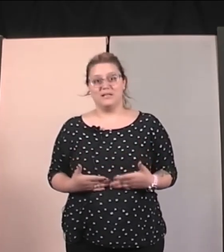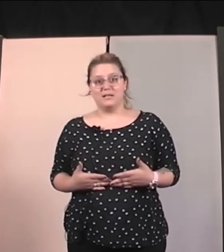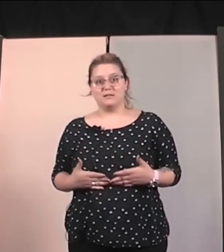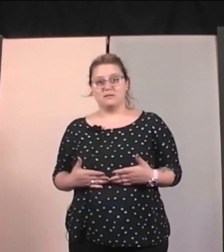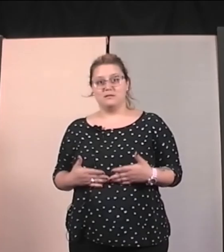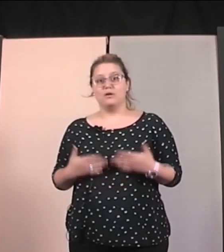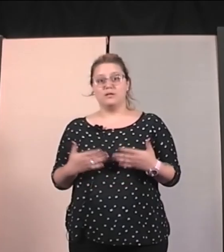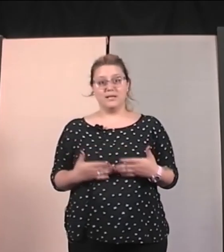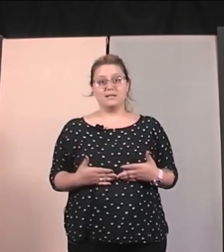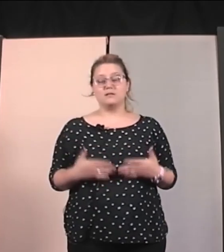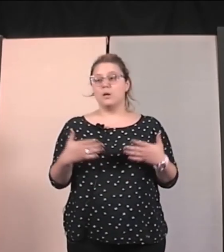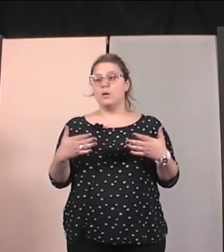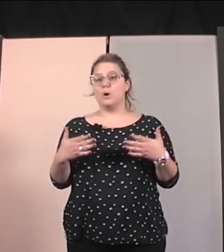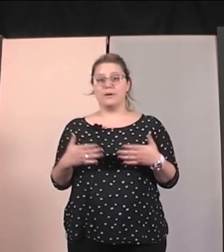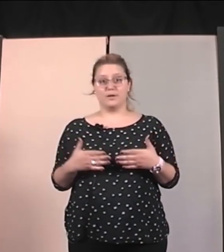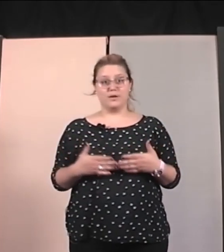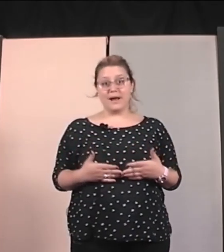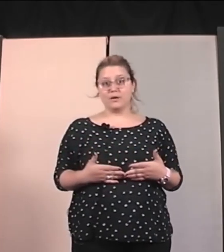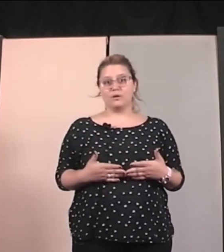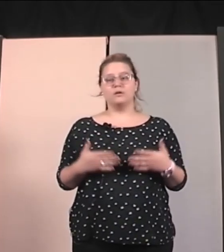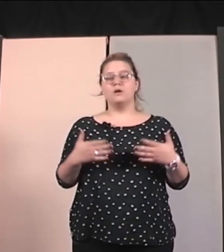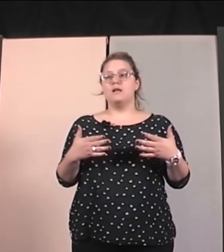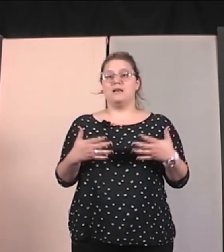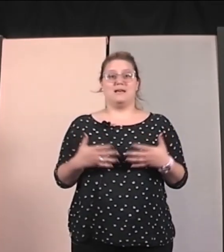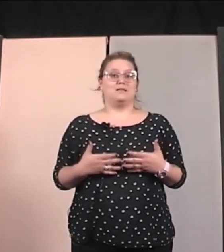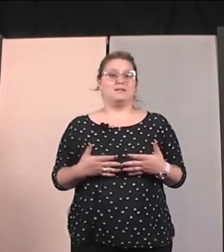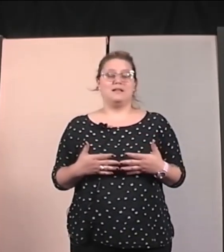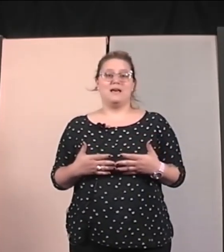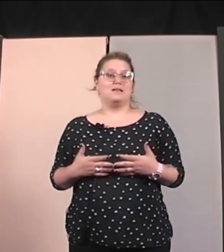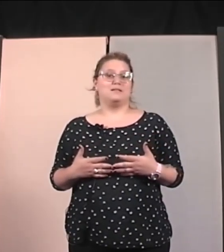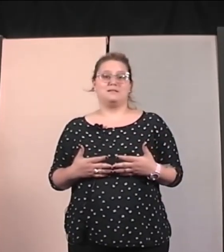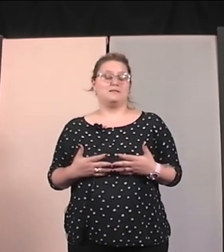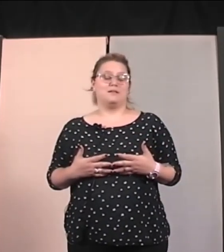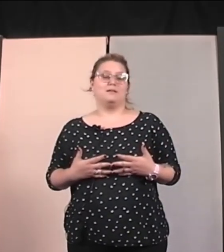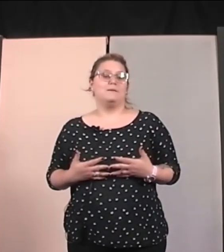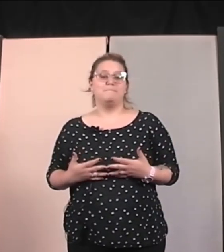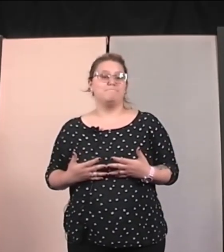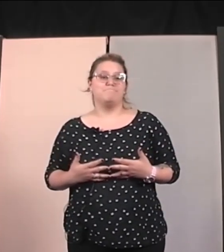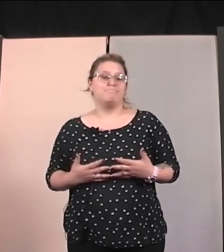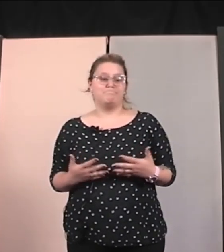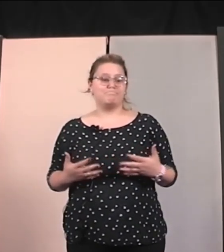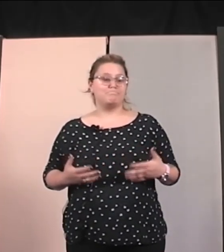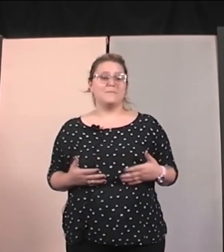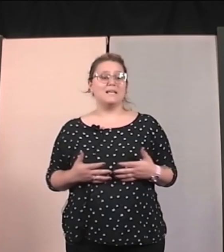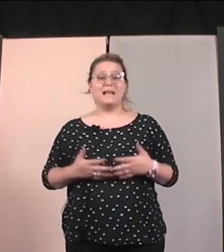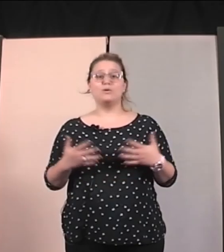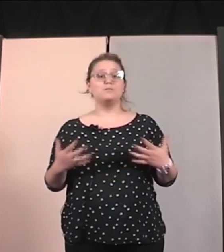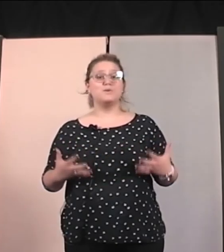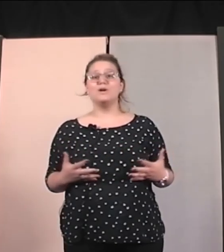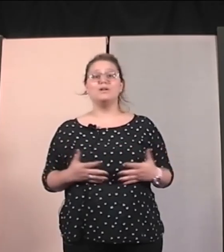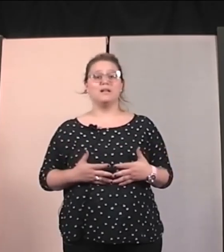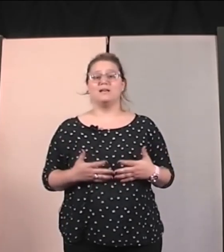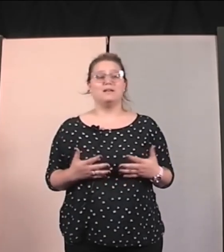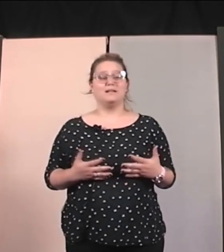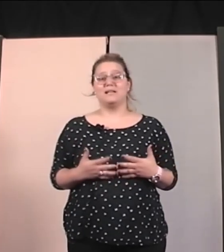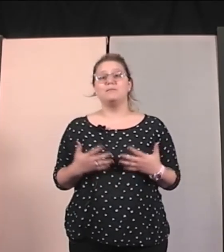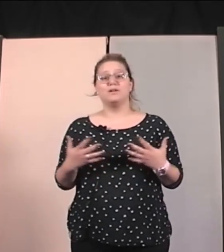dealers Los dealers Los gobiernos narco La corrupción El crimen